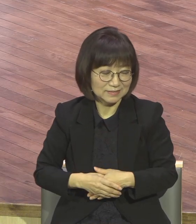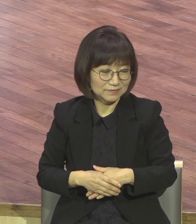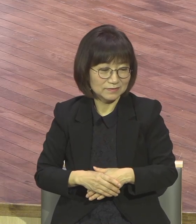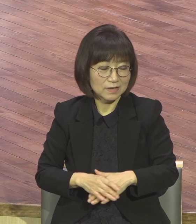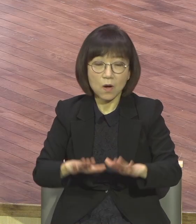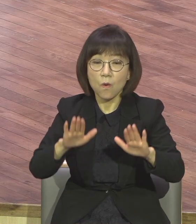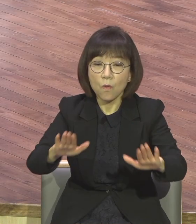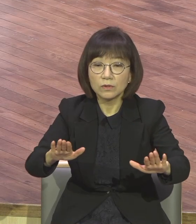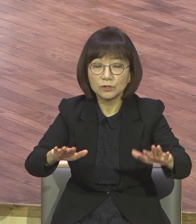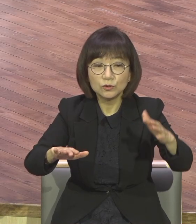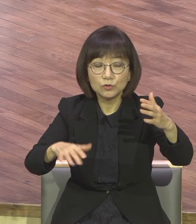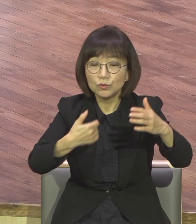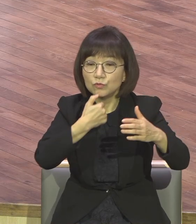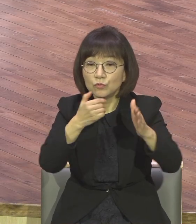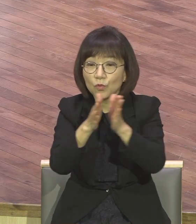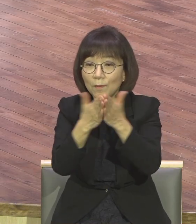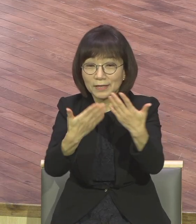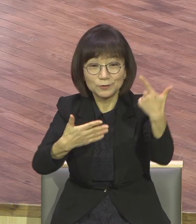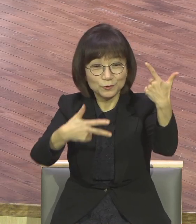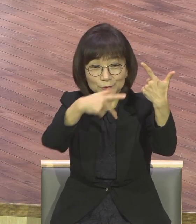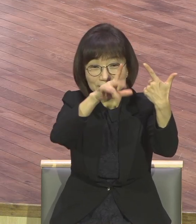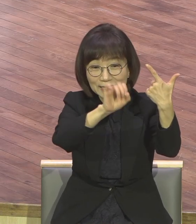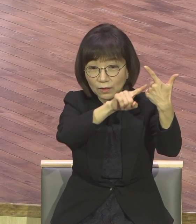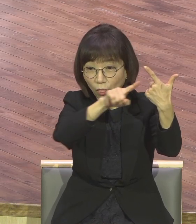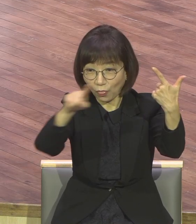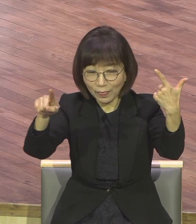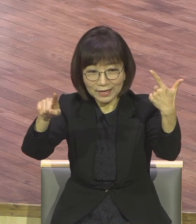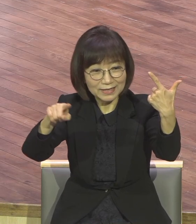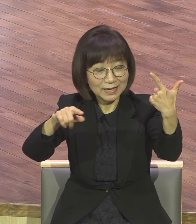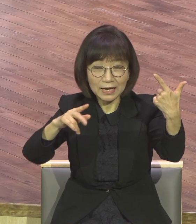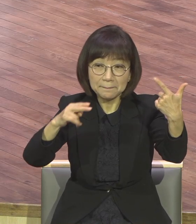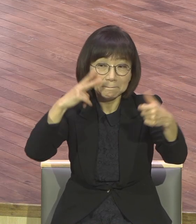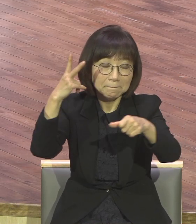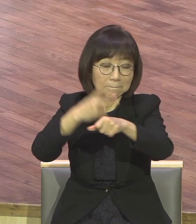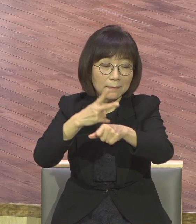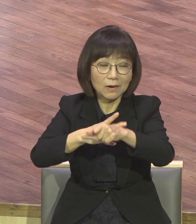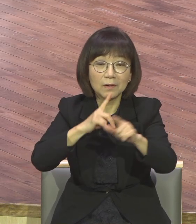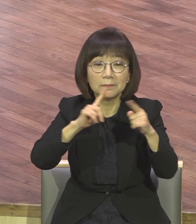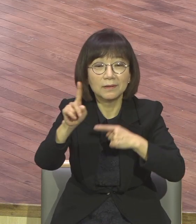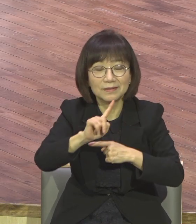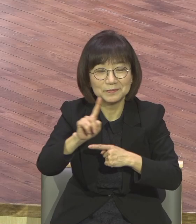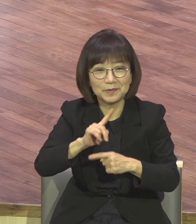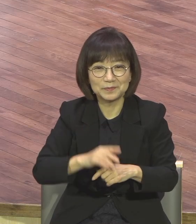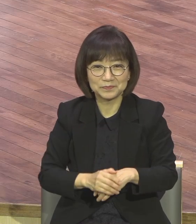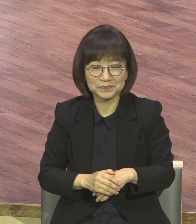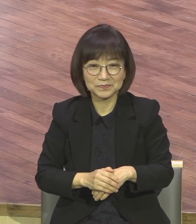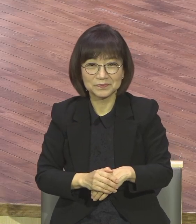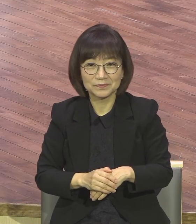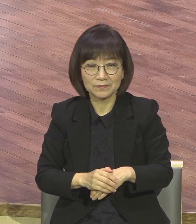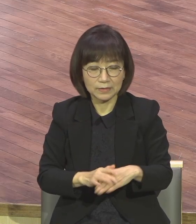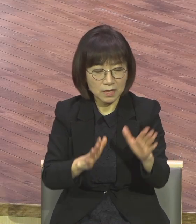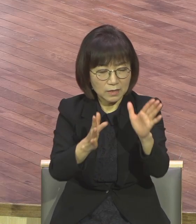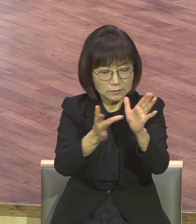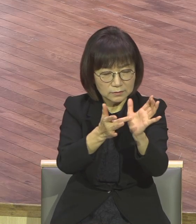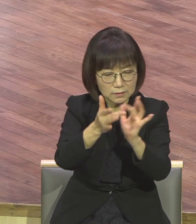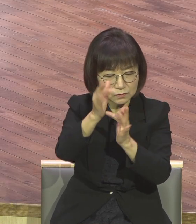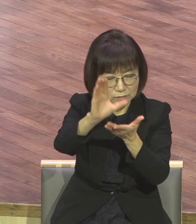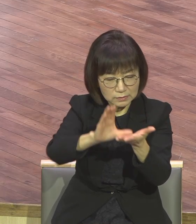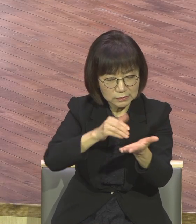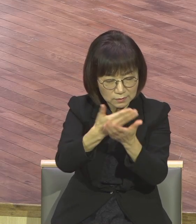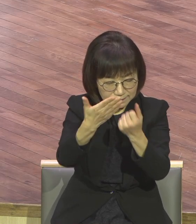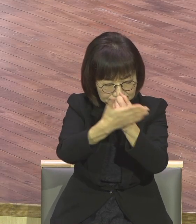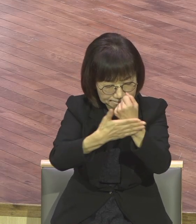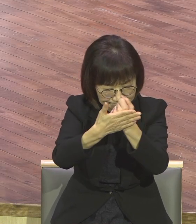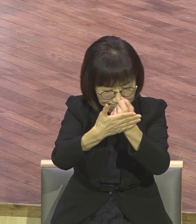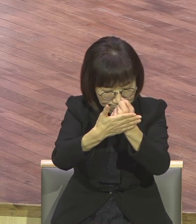사도 바울은 오늘 본문인 로마 6장부터는 이렇게 예수 그리스도를 통해서 변화된 신분에